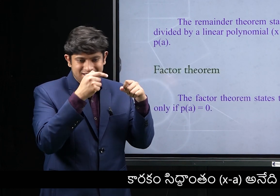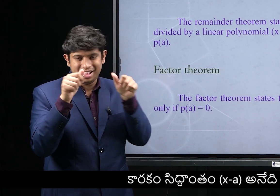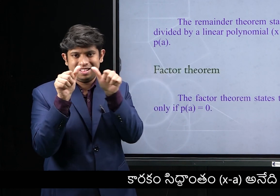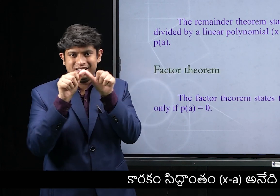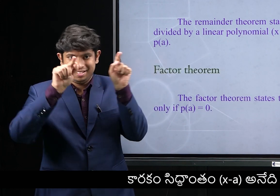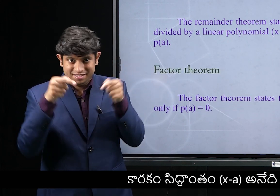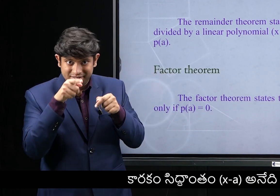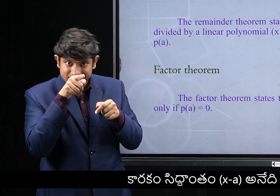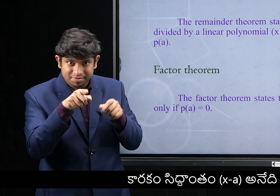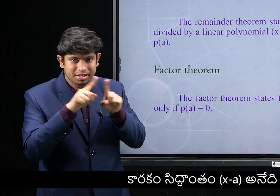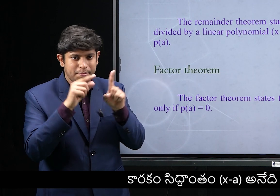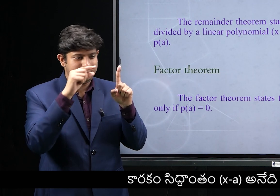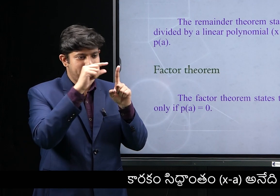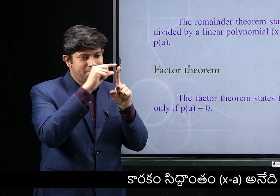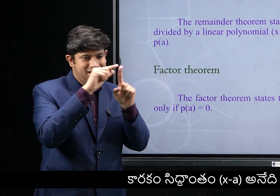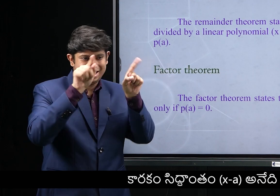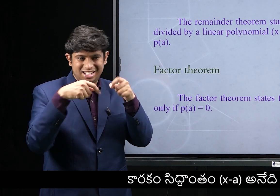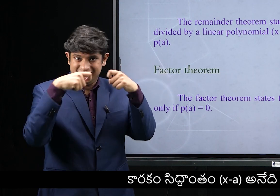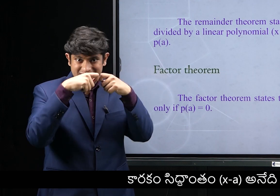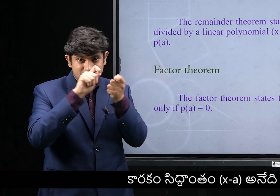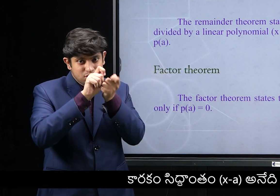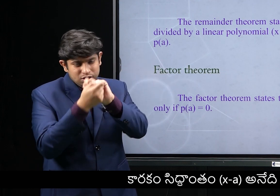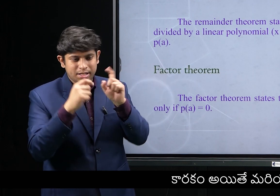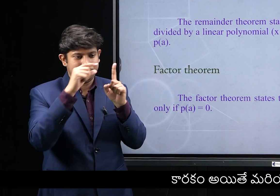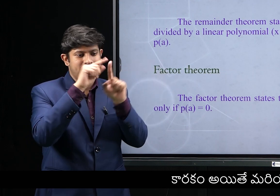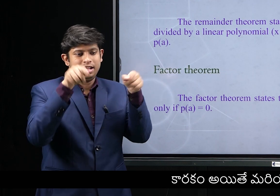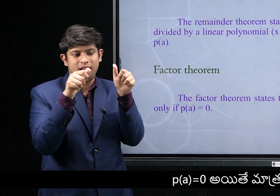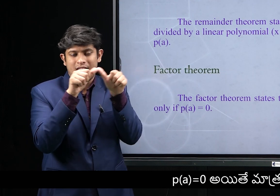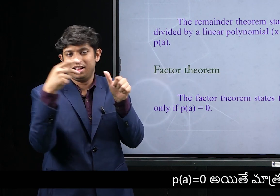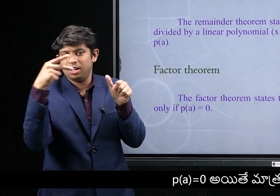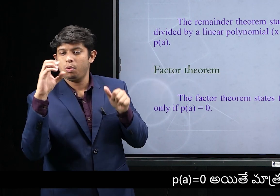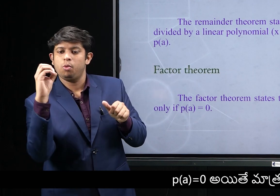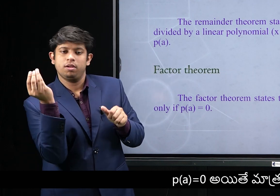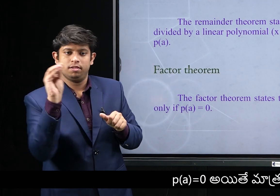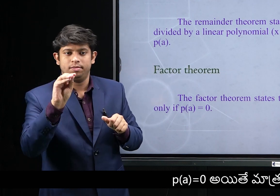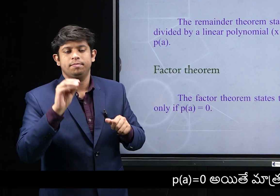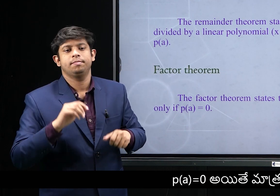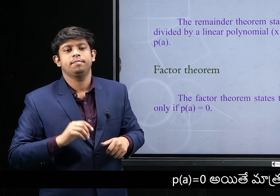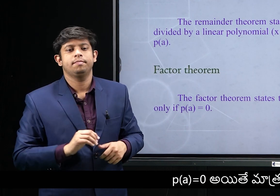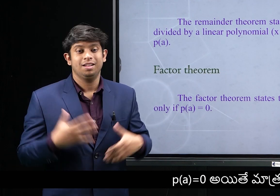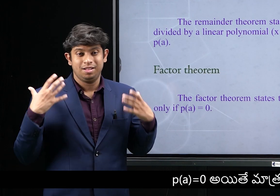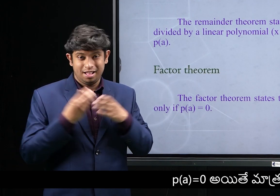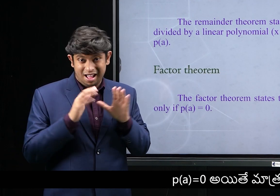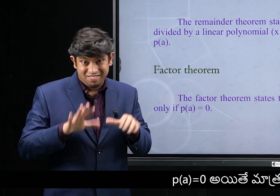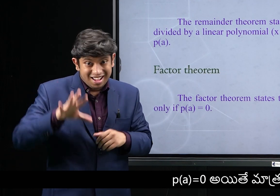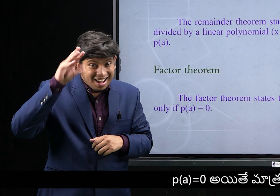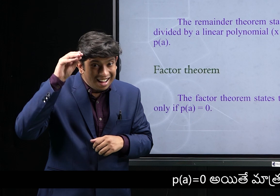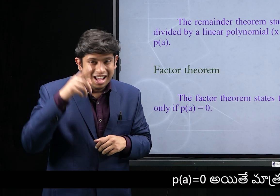కారకం సిద్ధాంతం x-a అనేది px యొక్క కారకమైతే మరియు pa 0